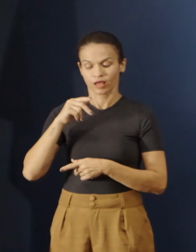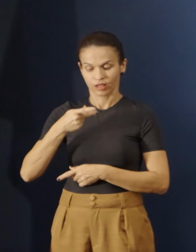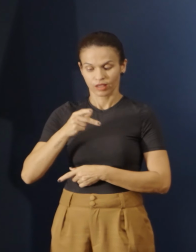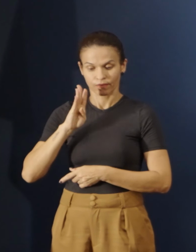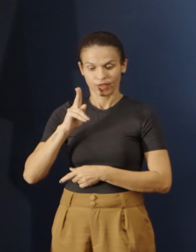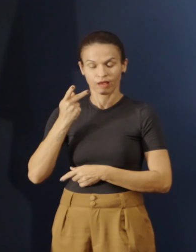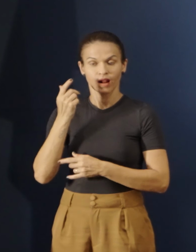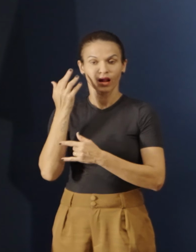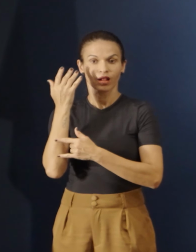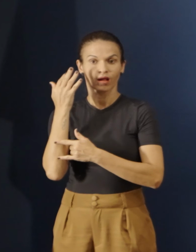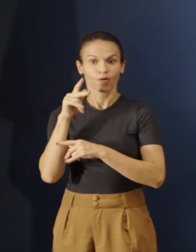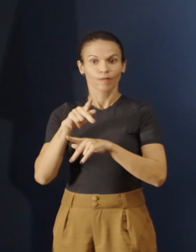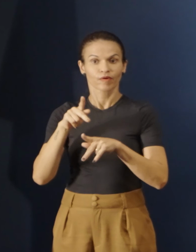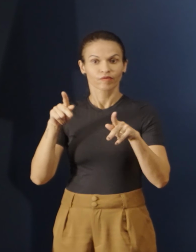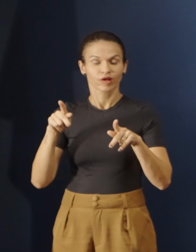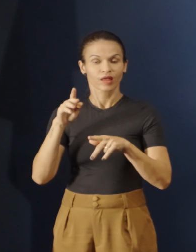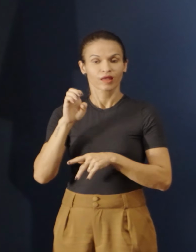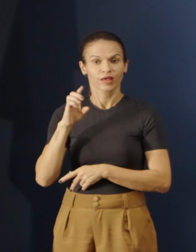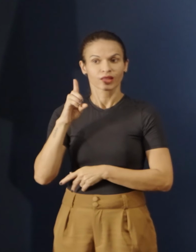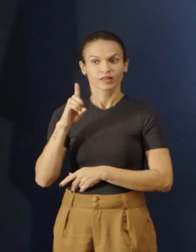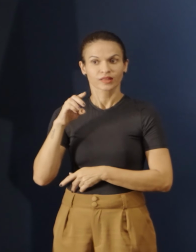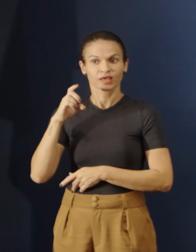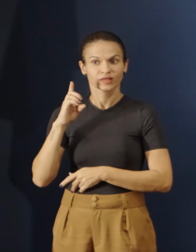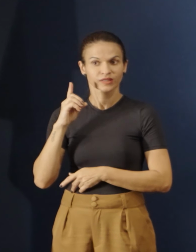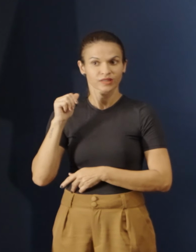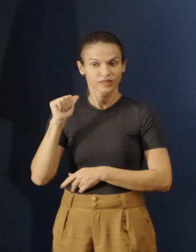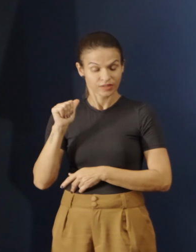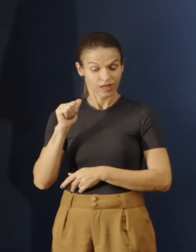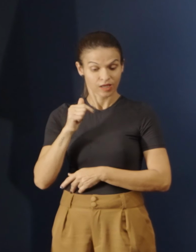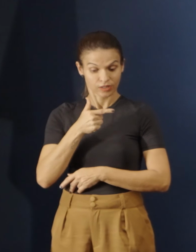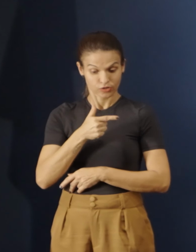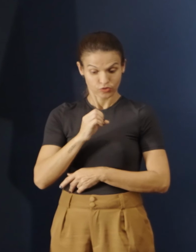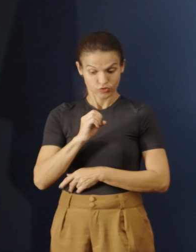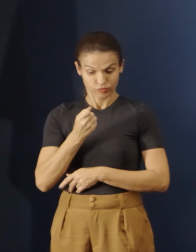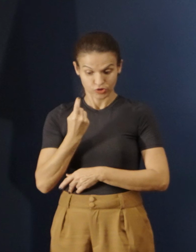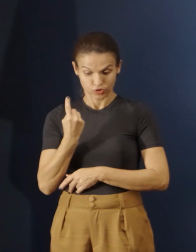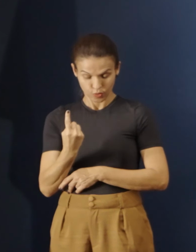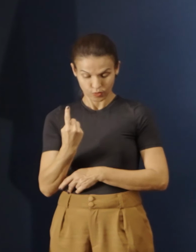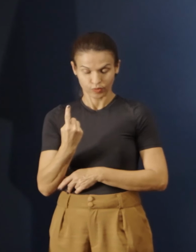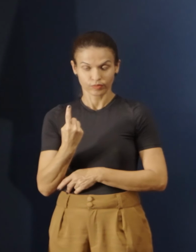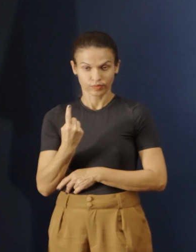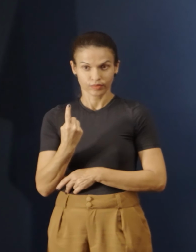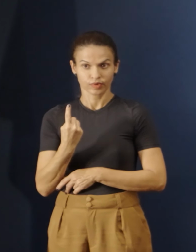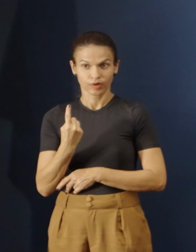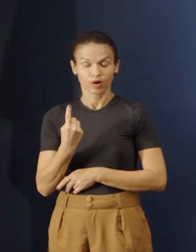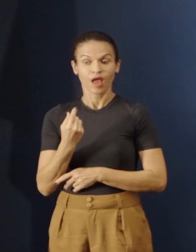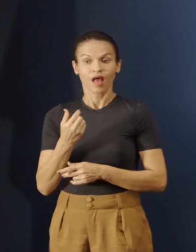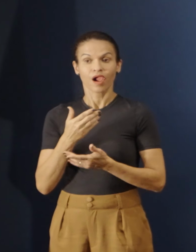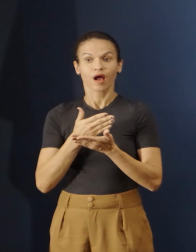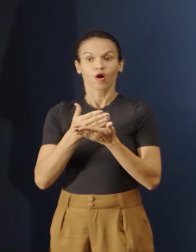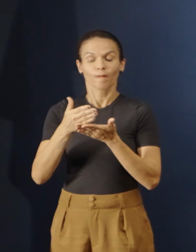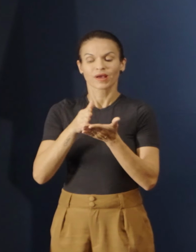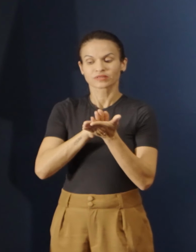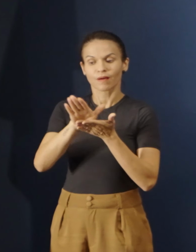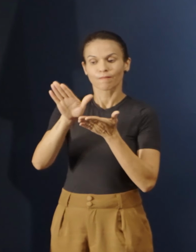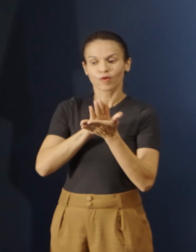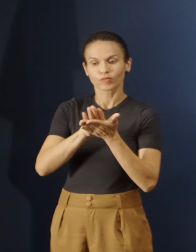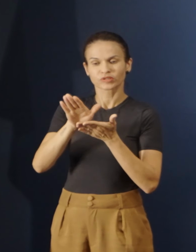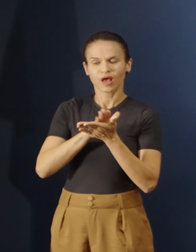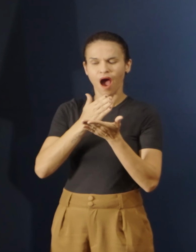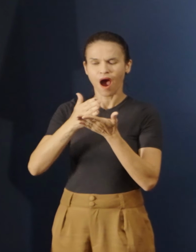na UFMG, com a professora Eneida Maria de Souza, em 2001, quando a Eneida começa a publicar